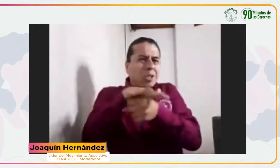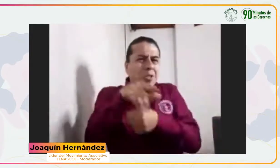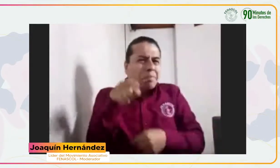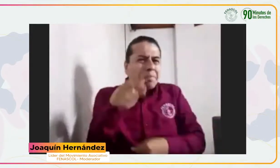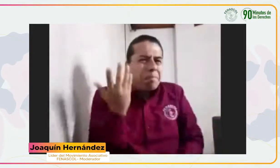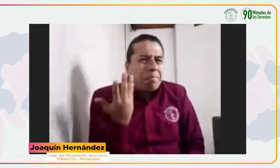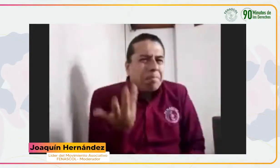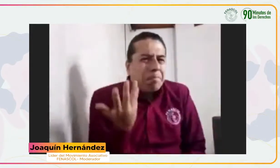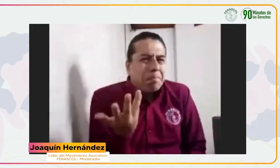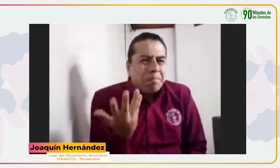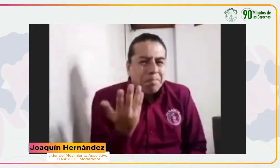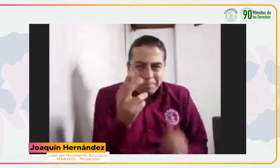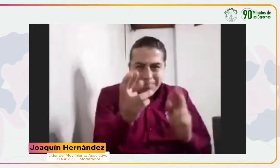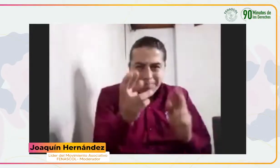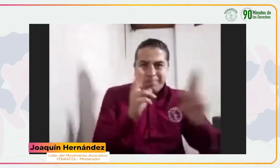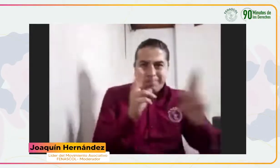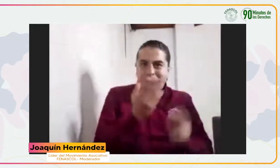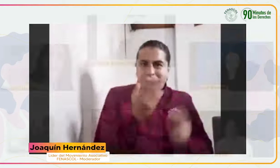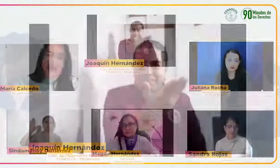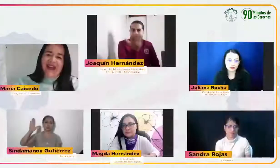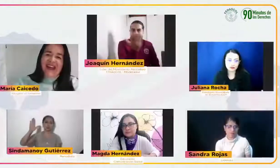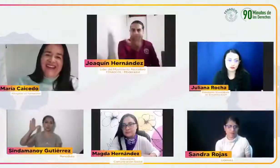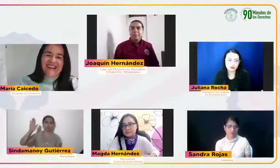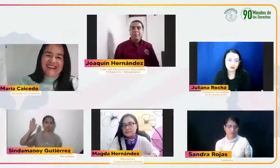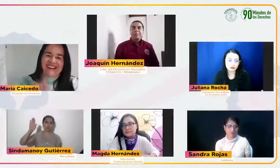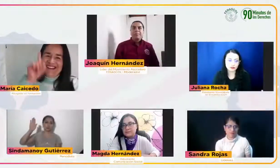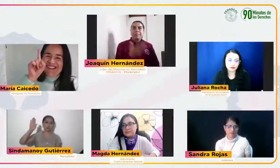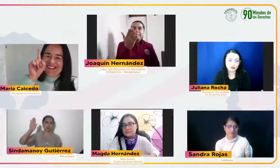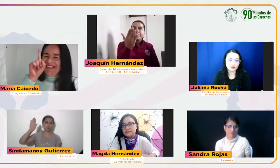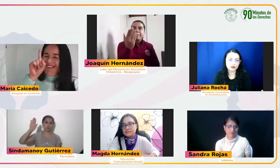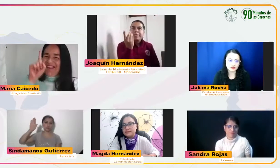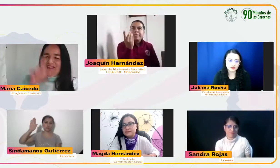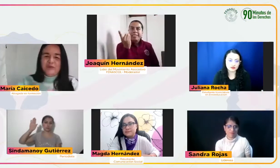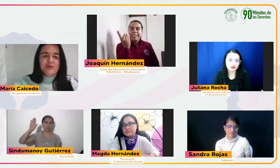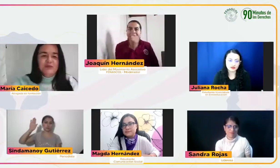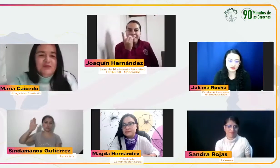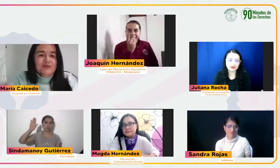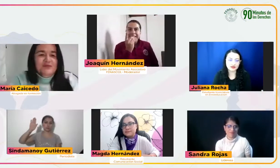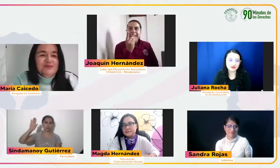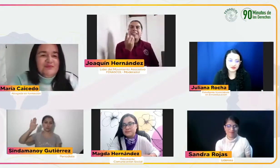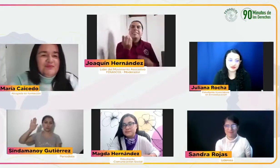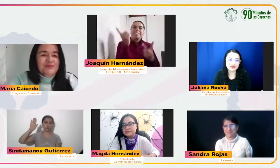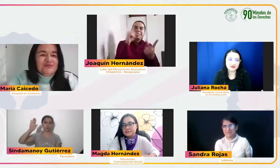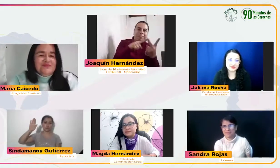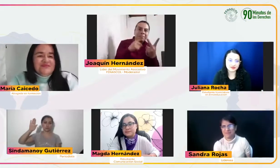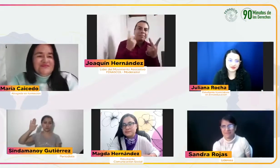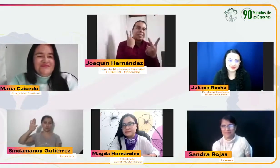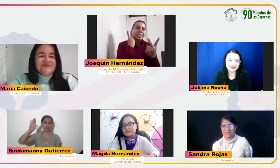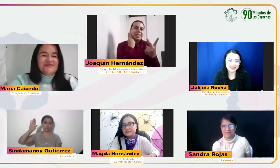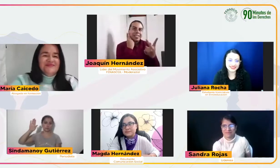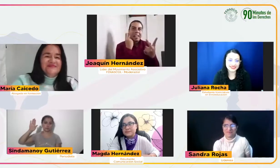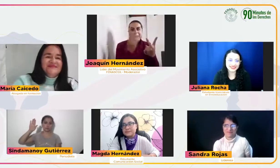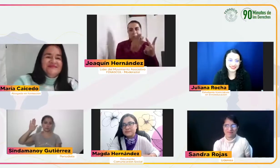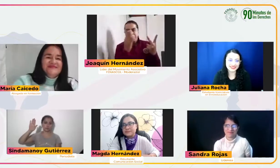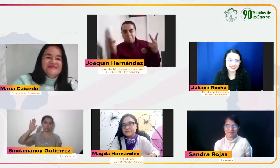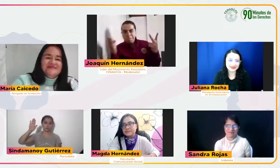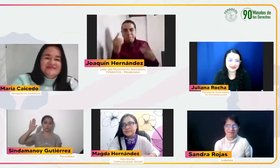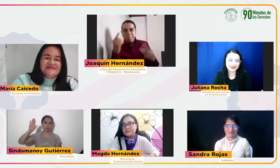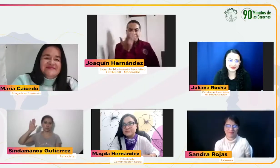las razones del por qué se da esto. Quisiera que de pronto conversáramos sobre esta razón. ¿Qué razones ustedes encuentran en cuanto a ello?